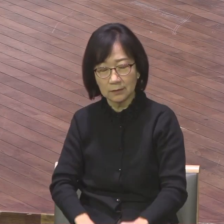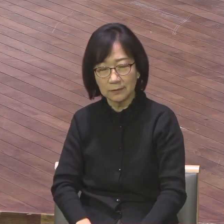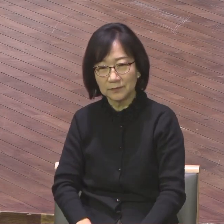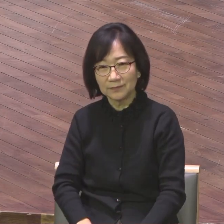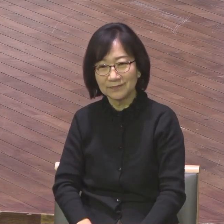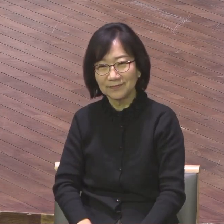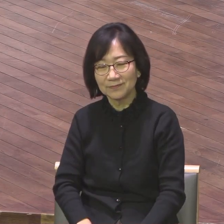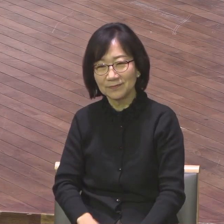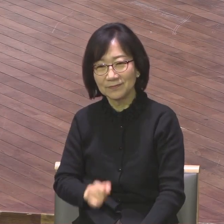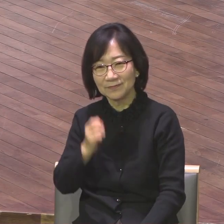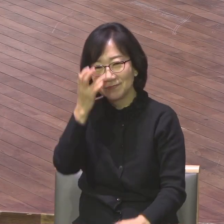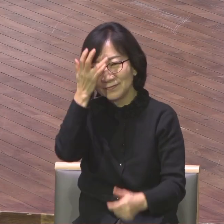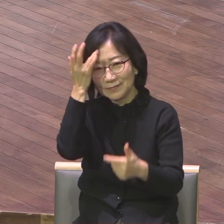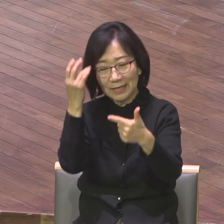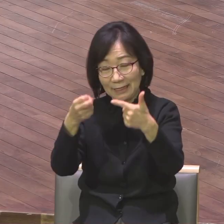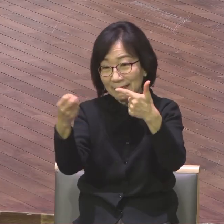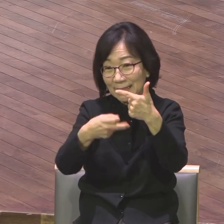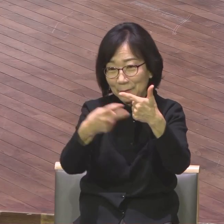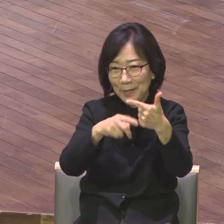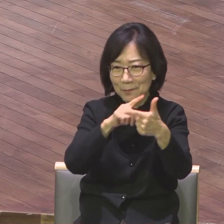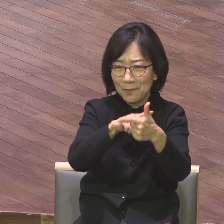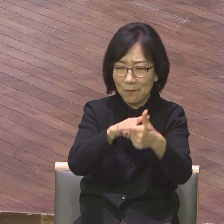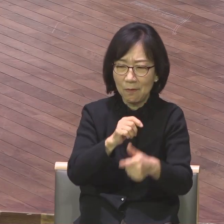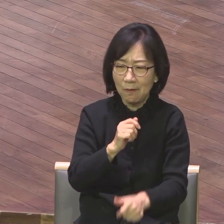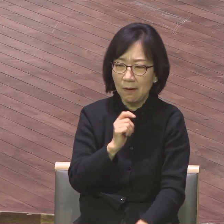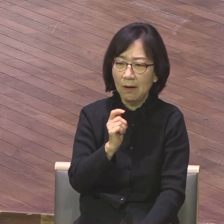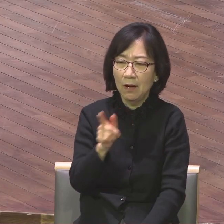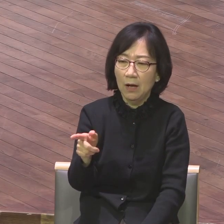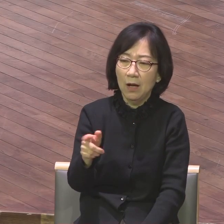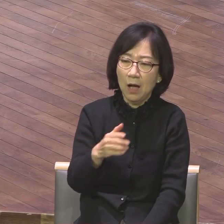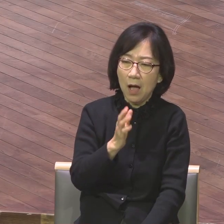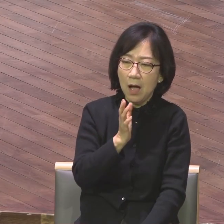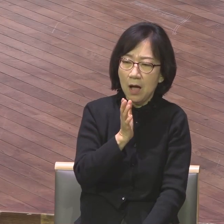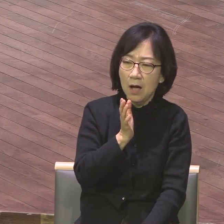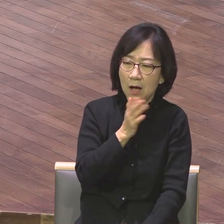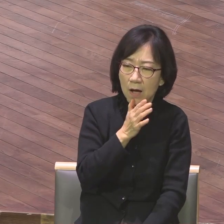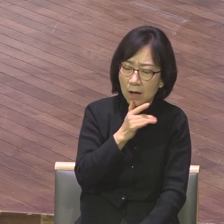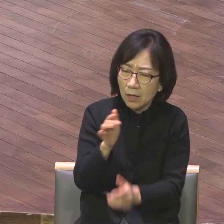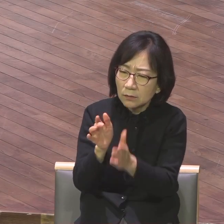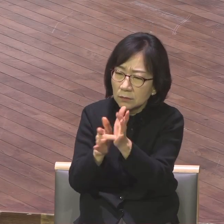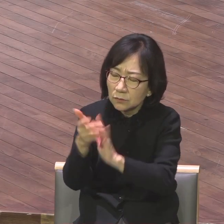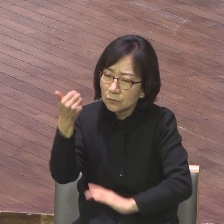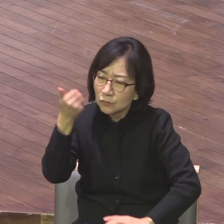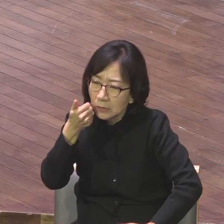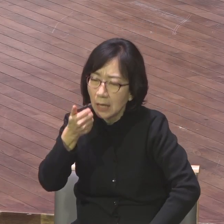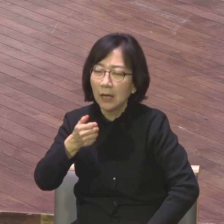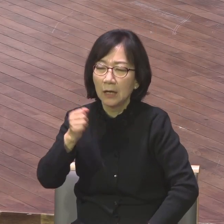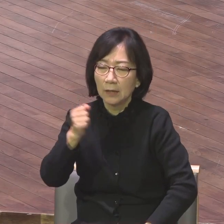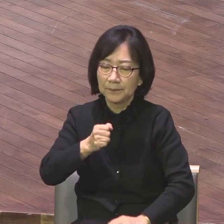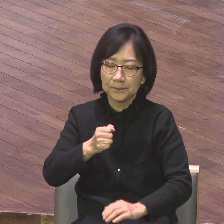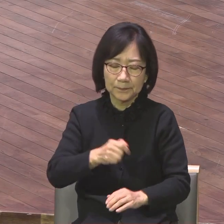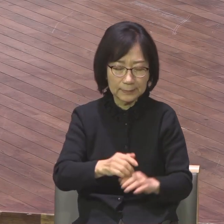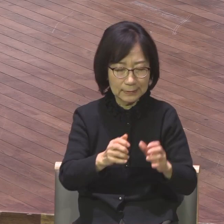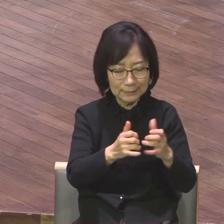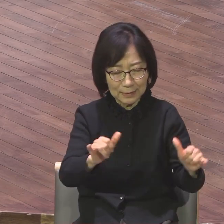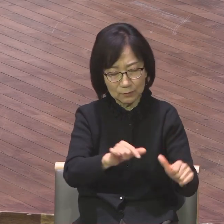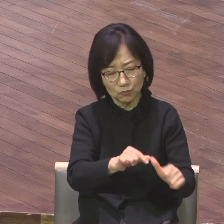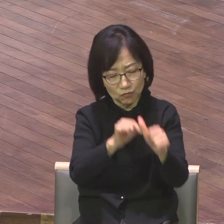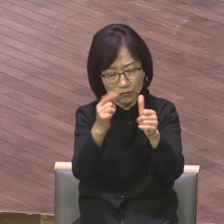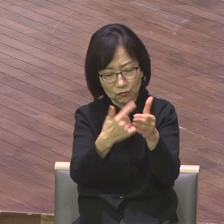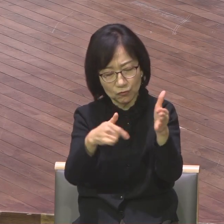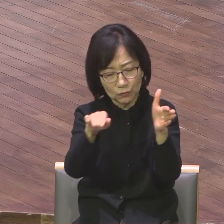결론이 뭐냐? 저 예수는 인류를 구원하러 온 하나님의